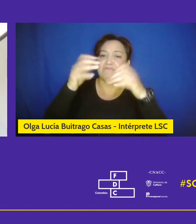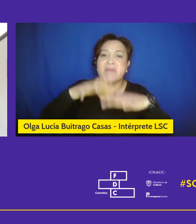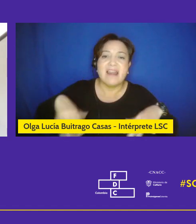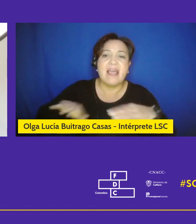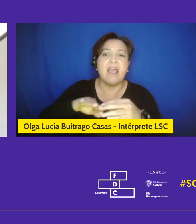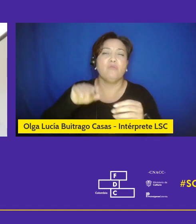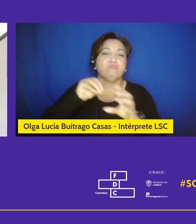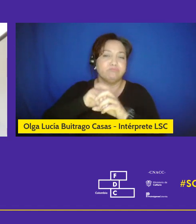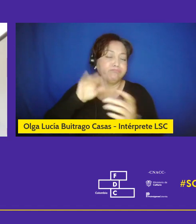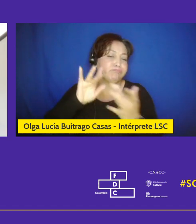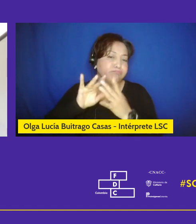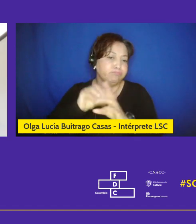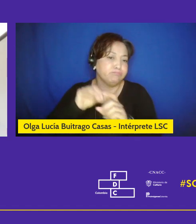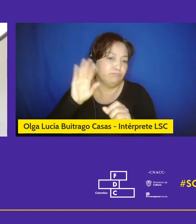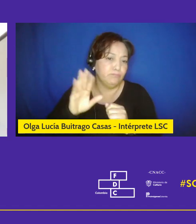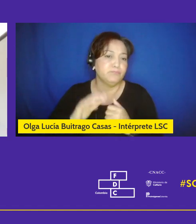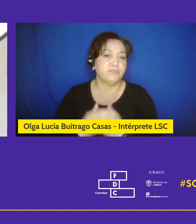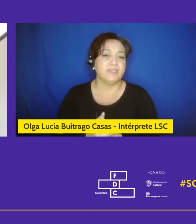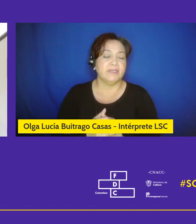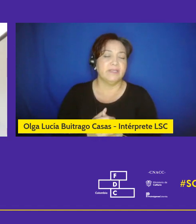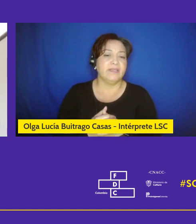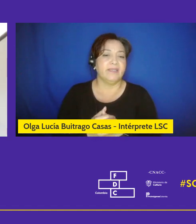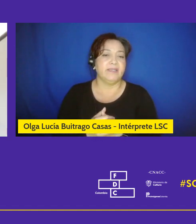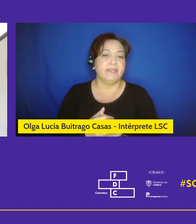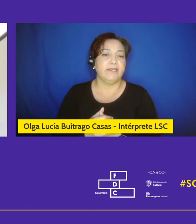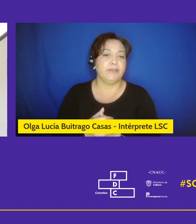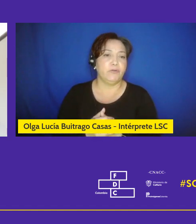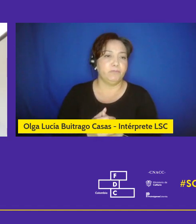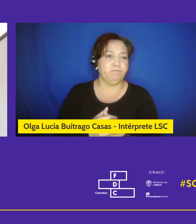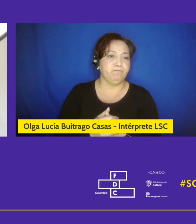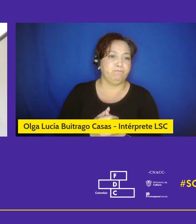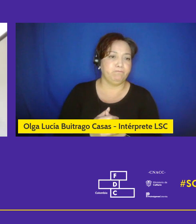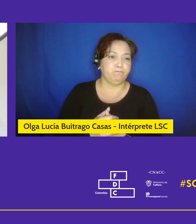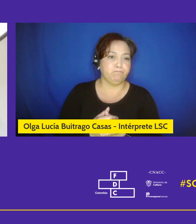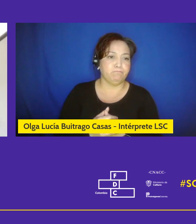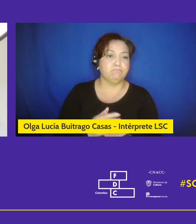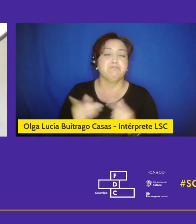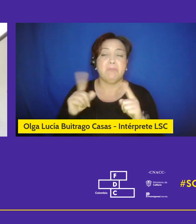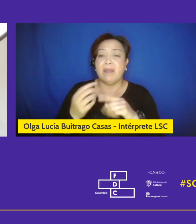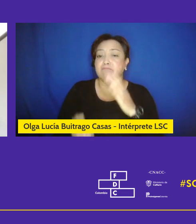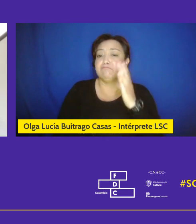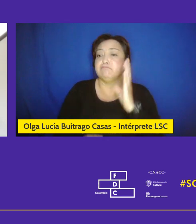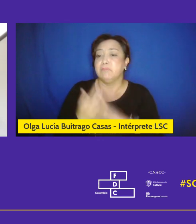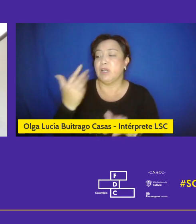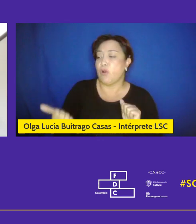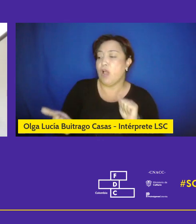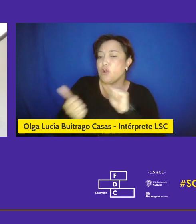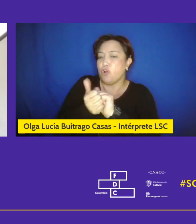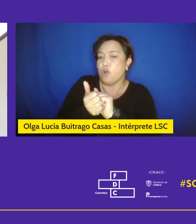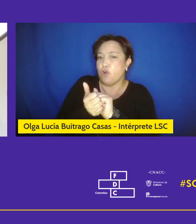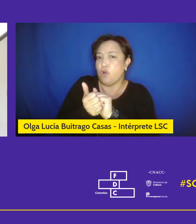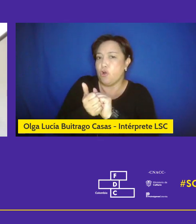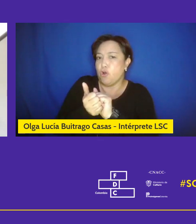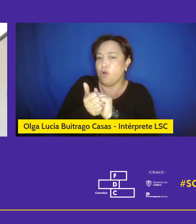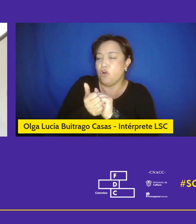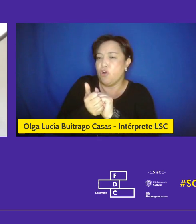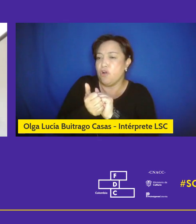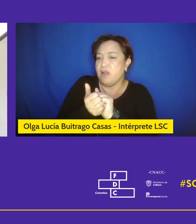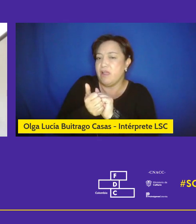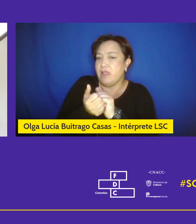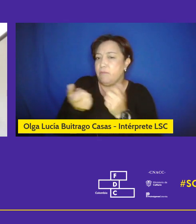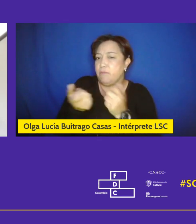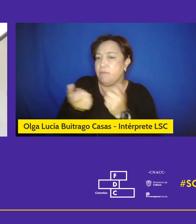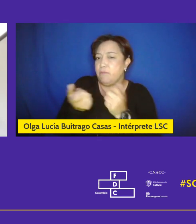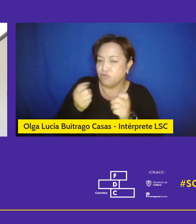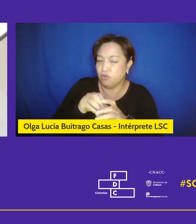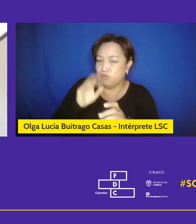uno que viene ahora, que para generar alguna coproducción y demás. Pero sí, son las películas de